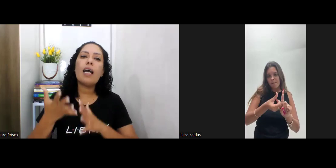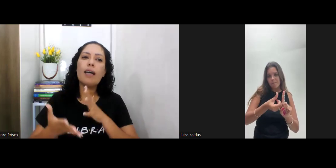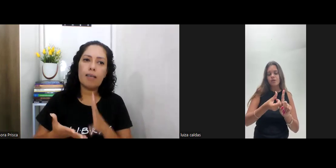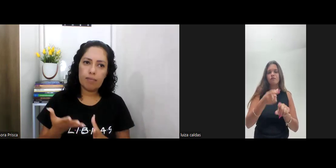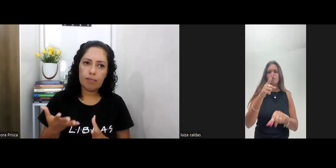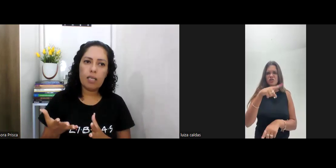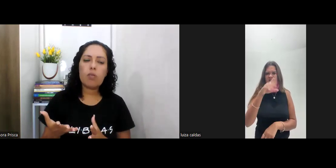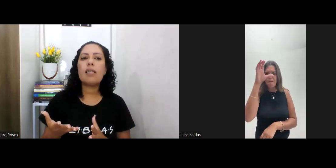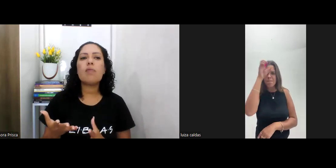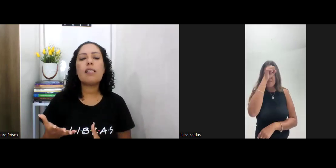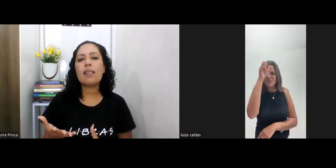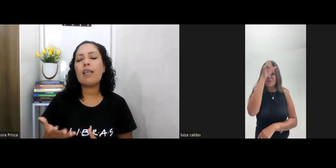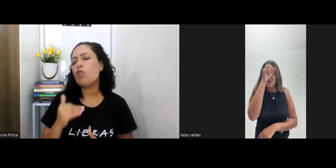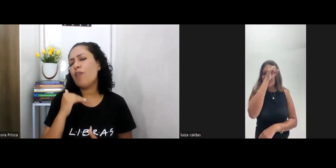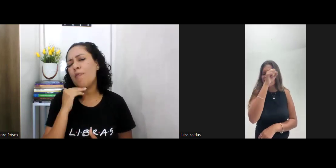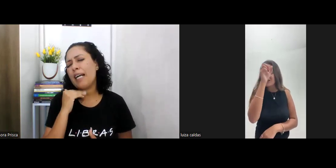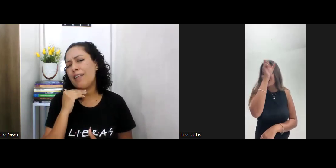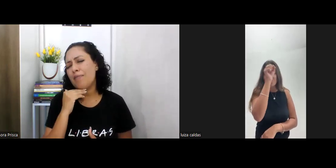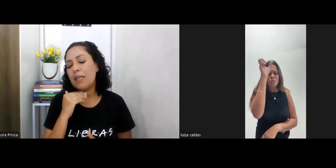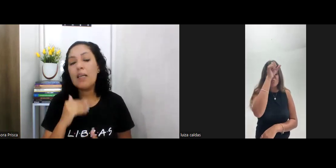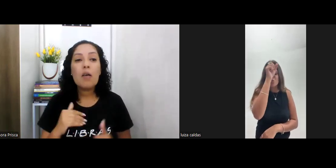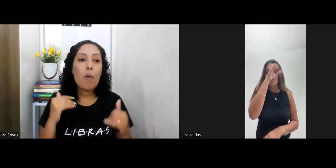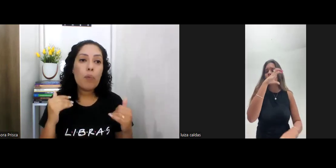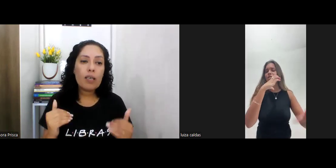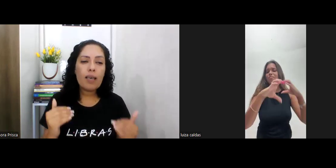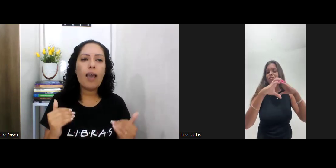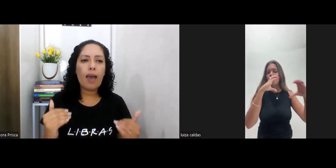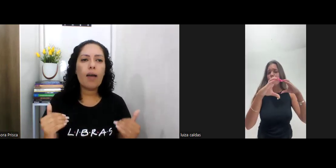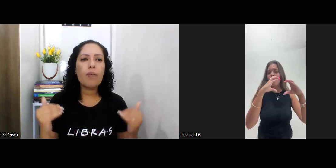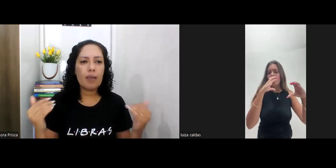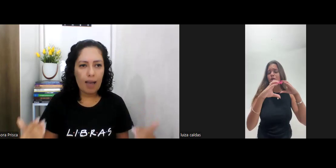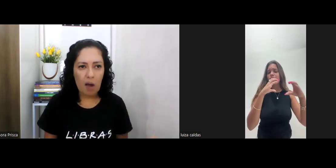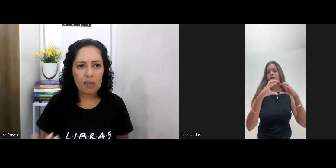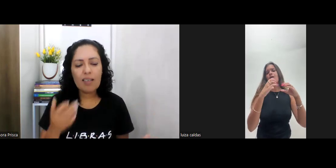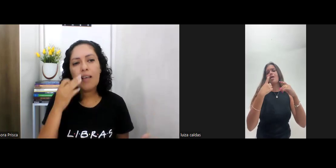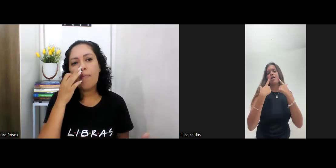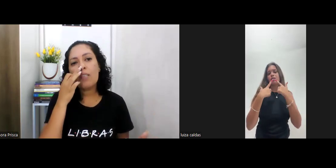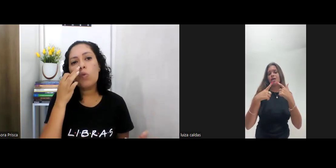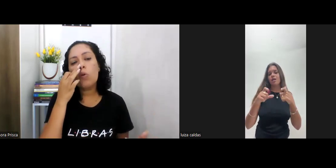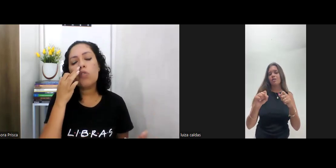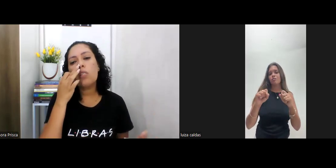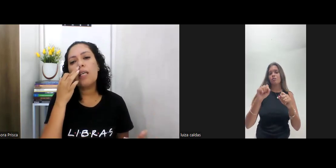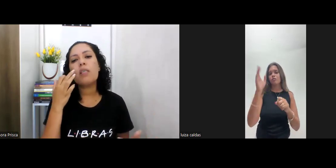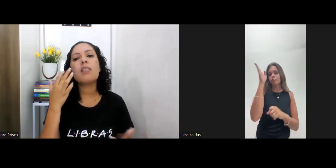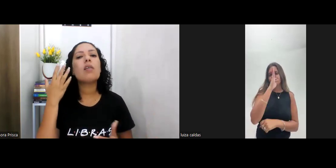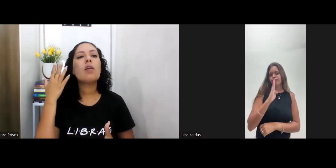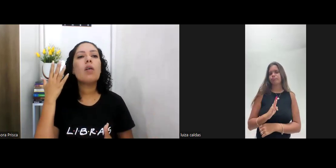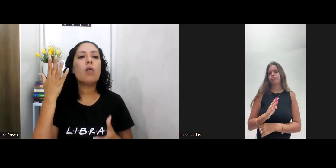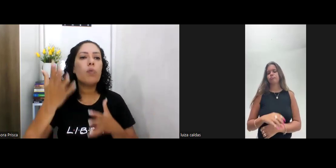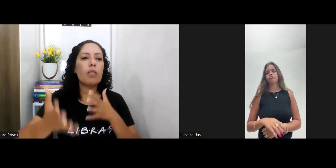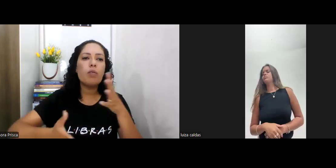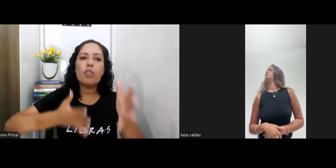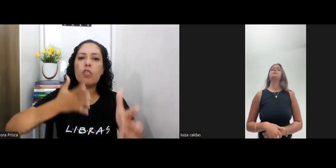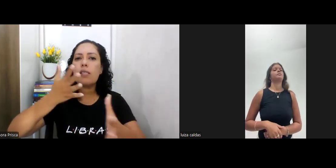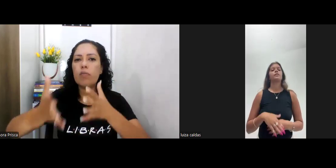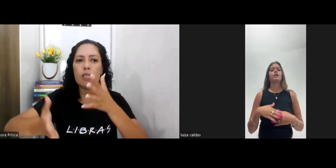se comunicarem dentro da língua de sinais. Eu já falei pra caramba, porque é a primeira aula. Mas no curso de Libras,